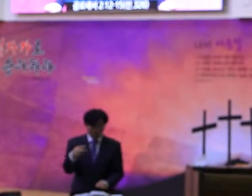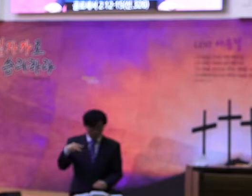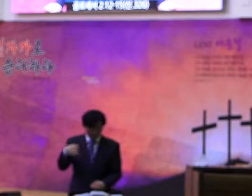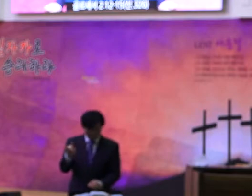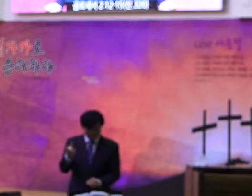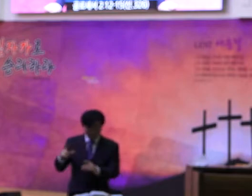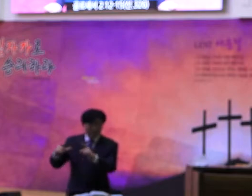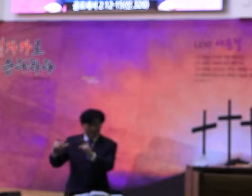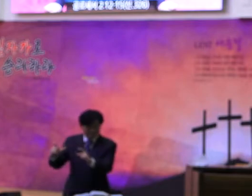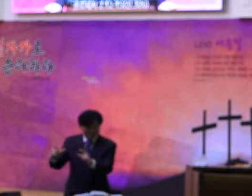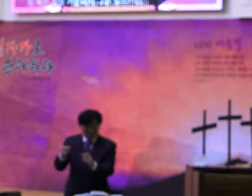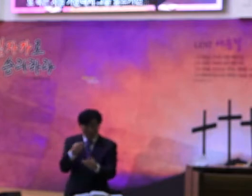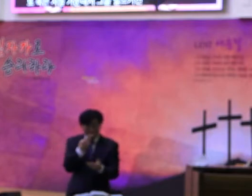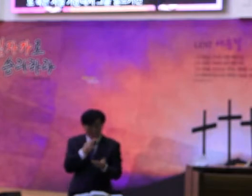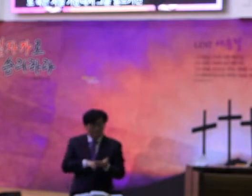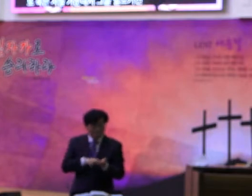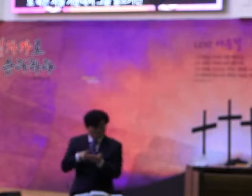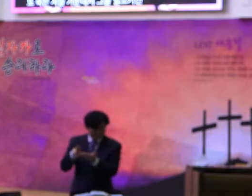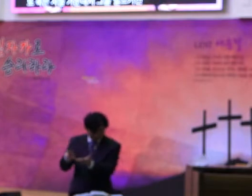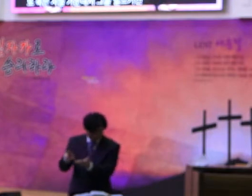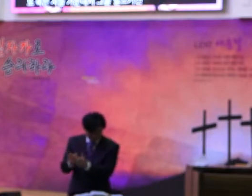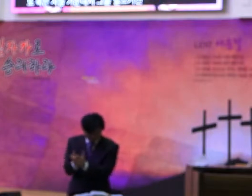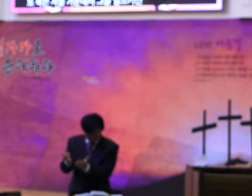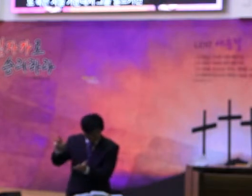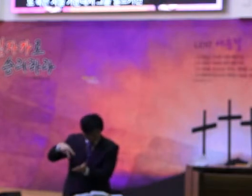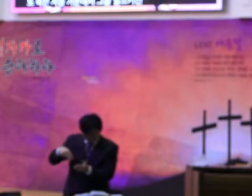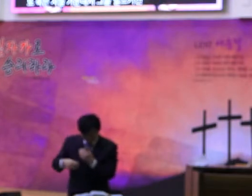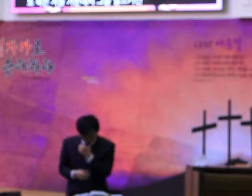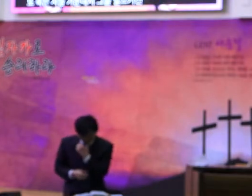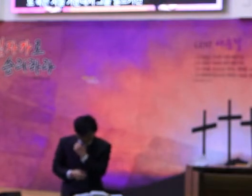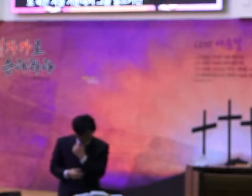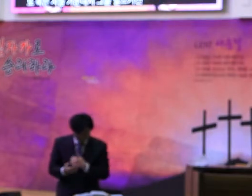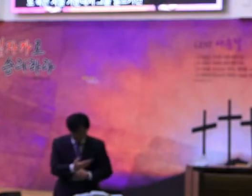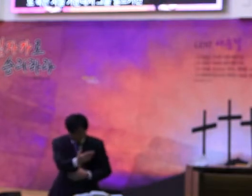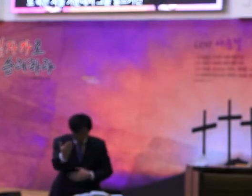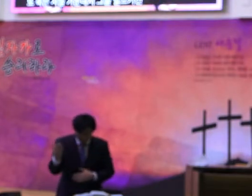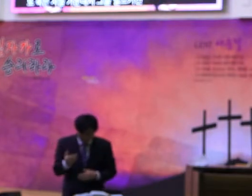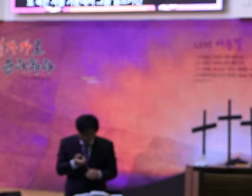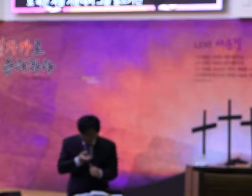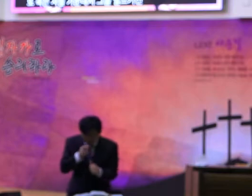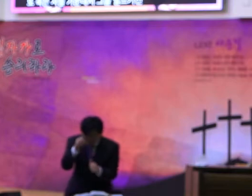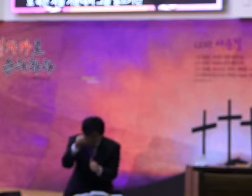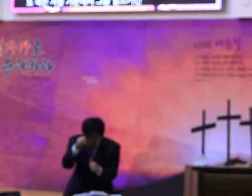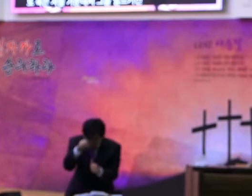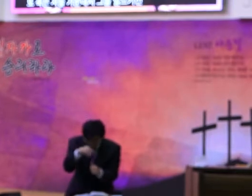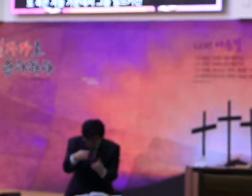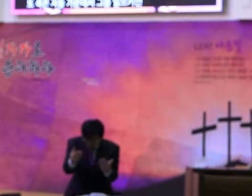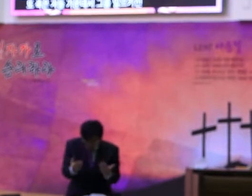하나님의 말씀을 봉독하겠습니다. 너희가 세례로 그리스도와 함께 장사되고